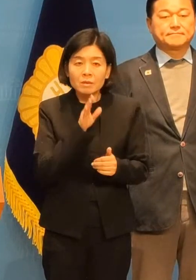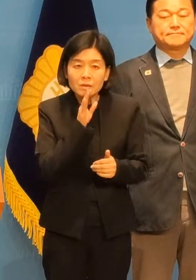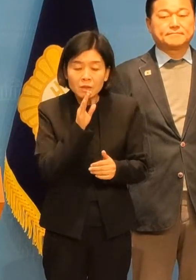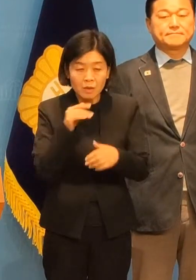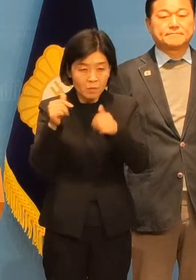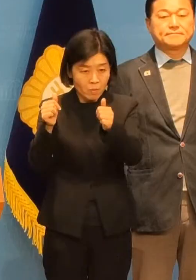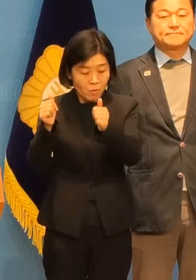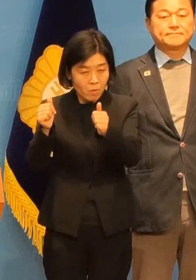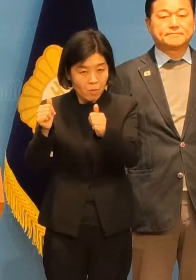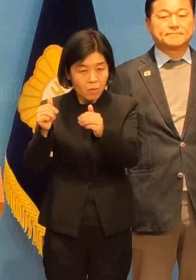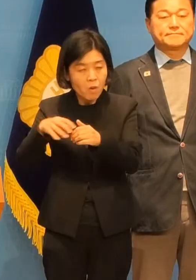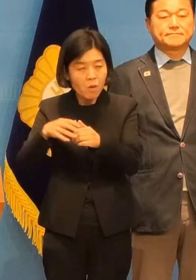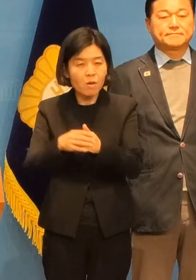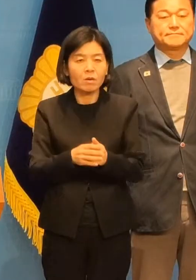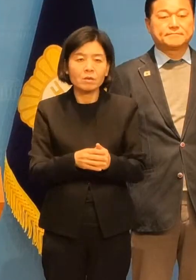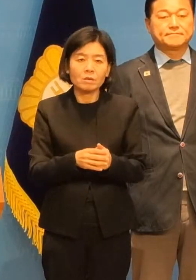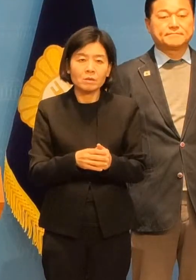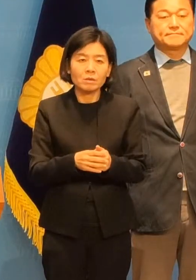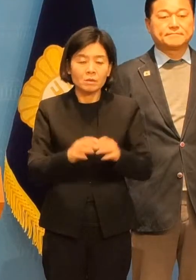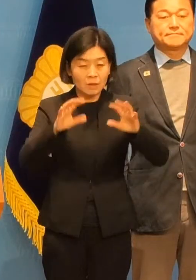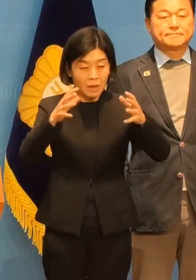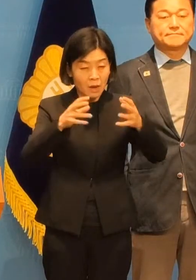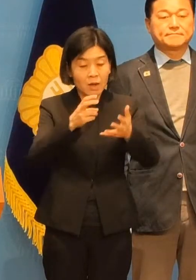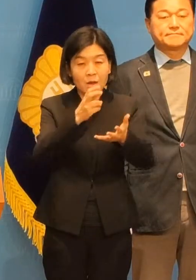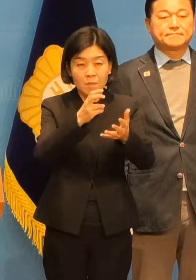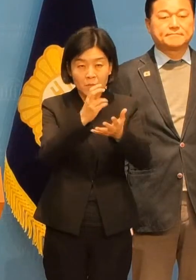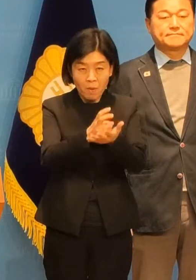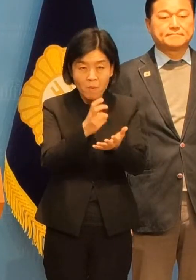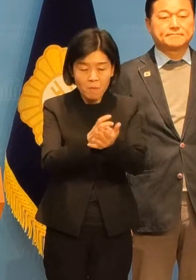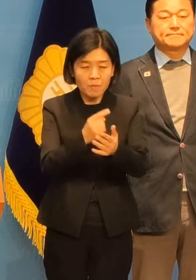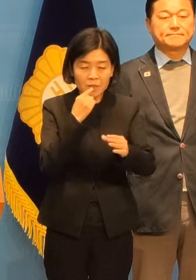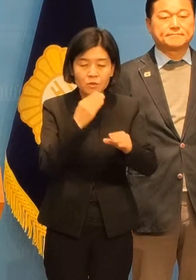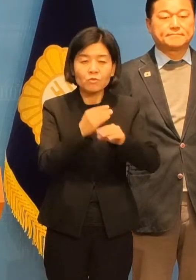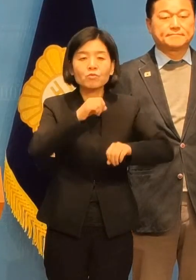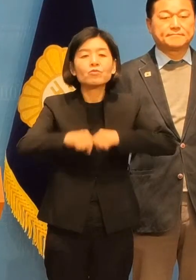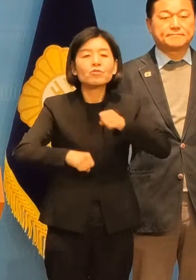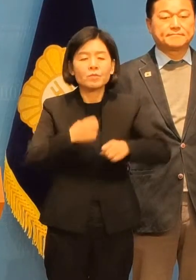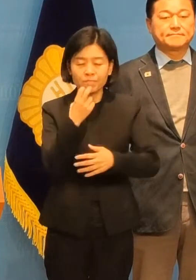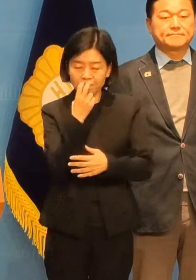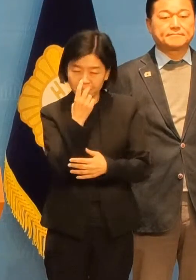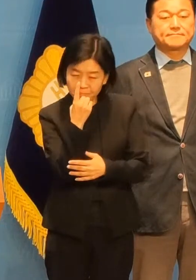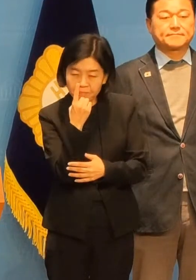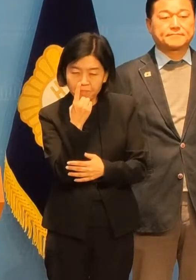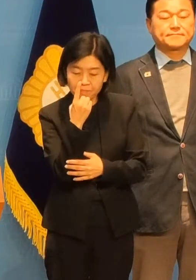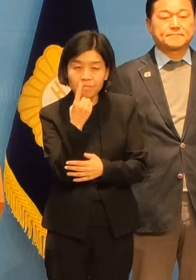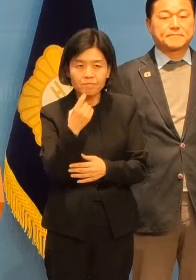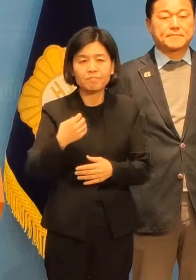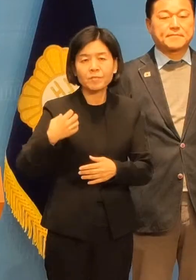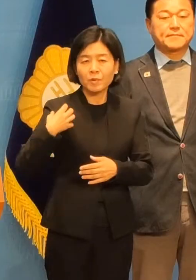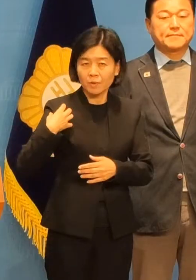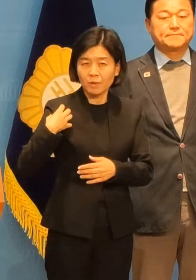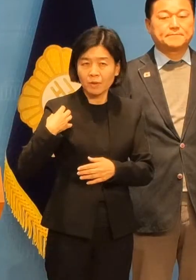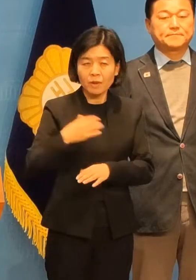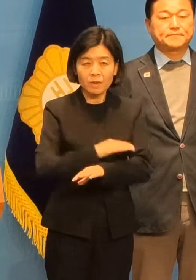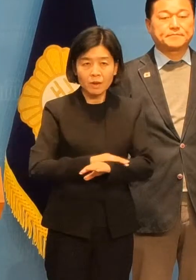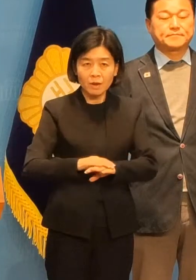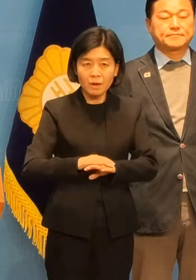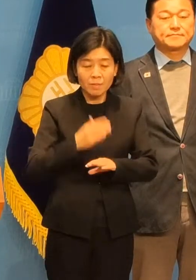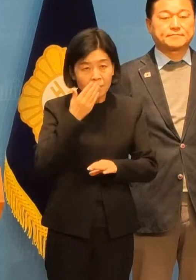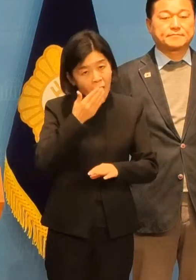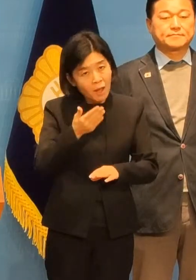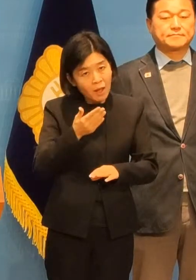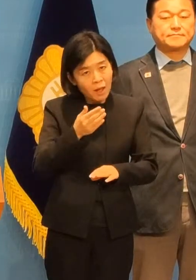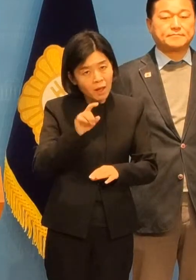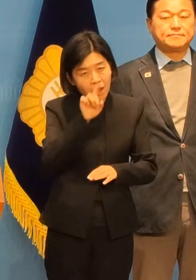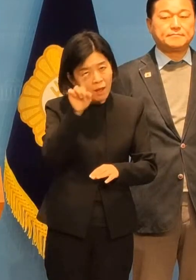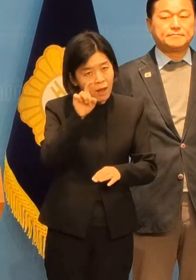법원이 사법부가 그런 수호와 민주주의 수호의 사법정의 수호의 역할을 제대로 하고 있는가?